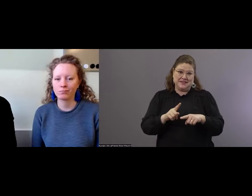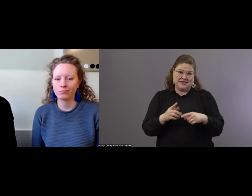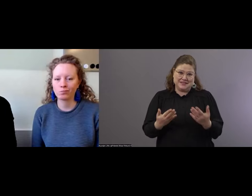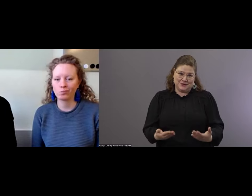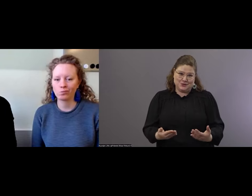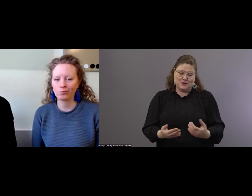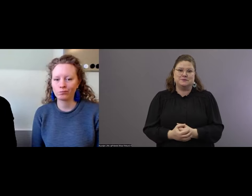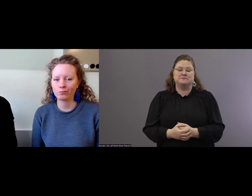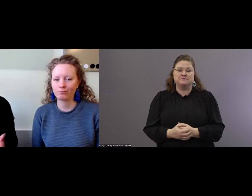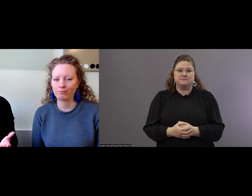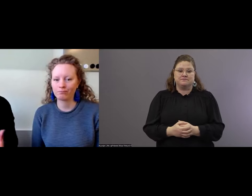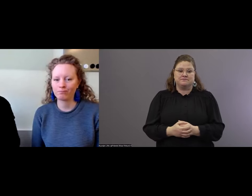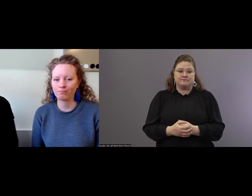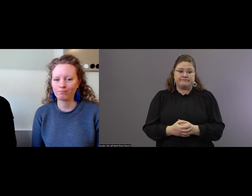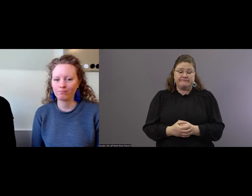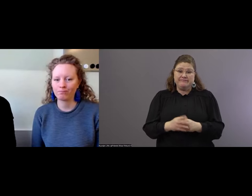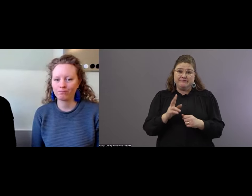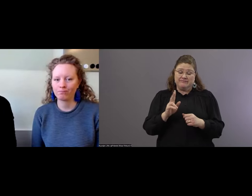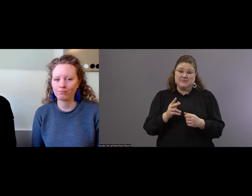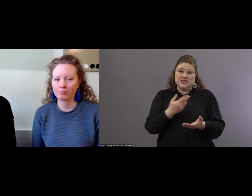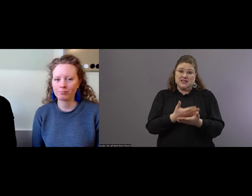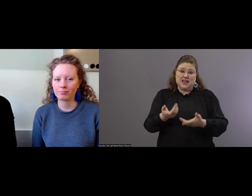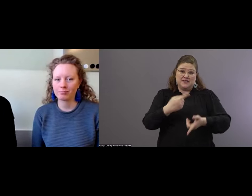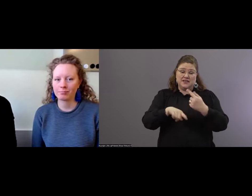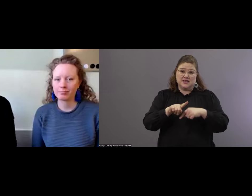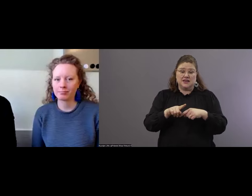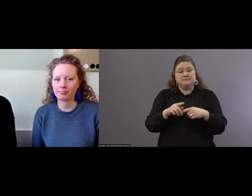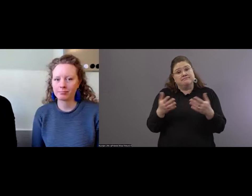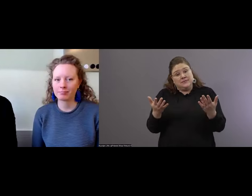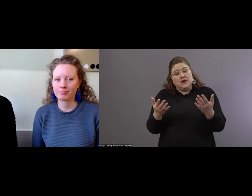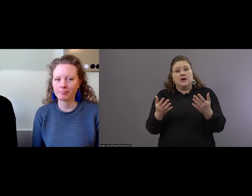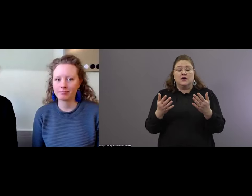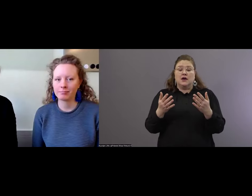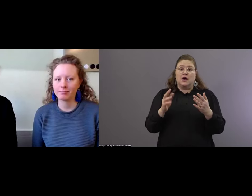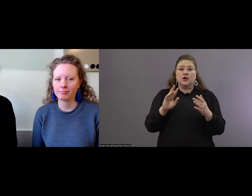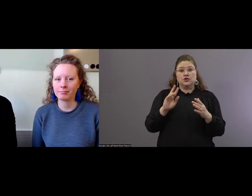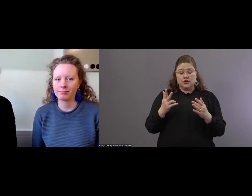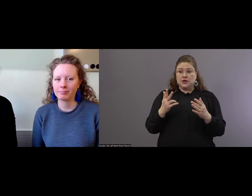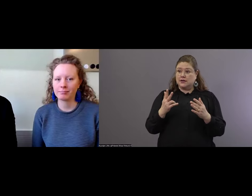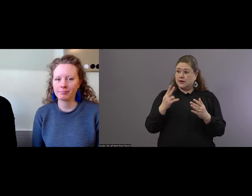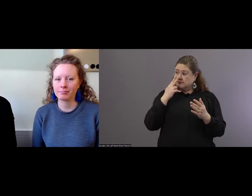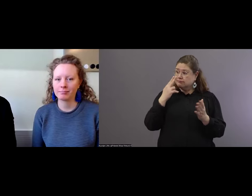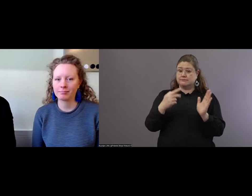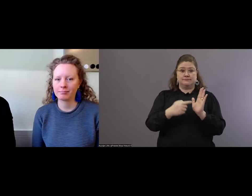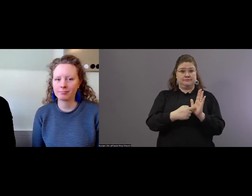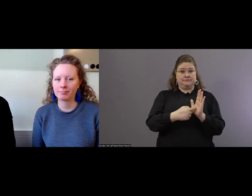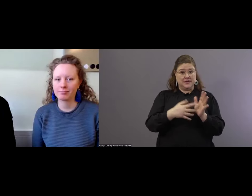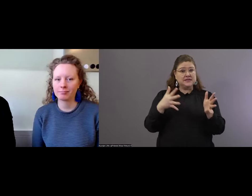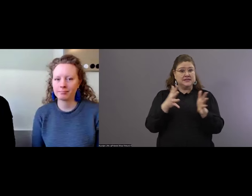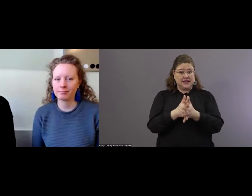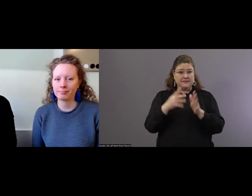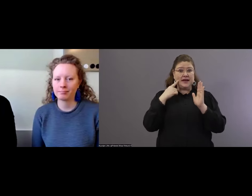tätä tilaisuutta varten johtuen tästä tilanteesta. Toisaalta tämä on konkreettinen esimerkki